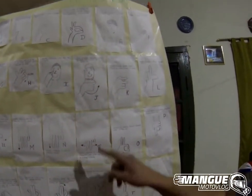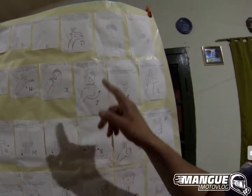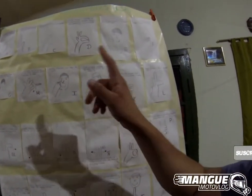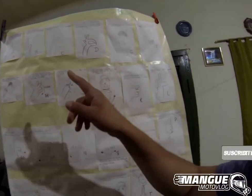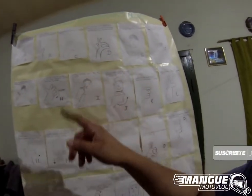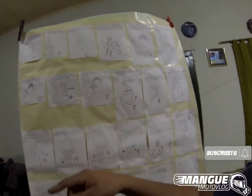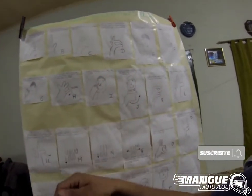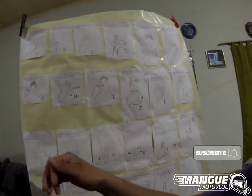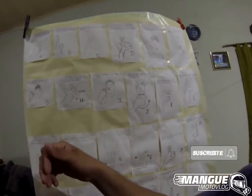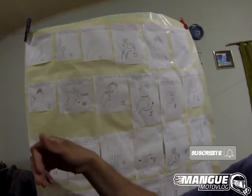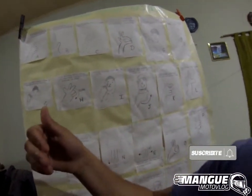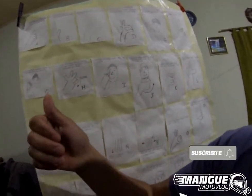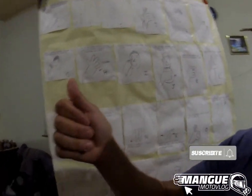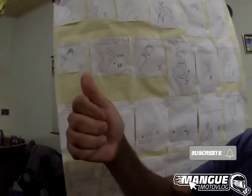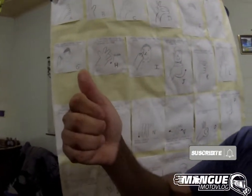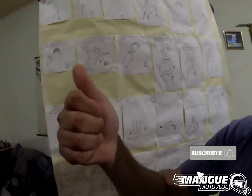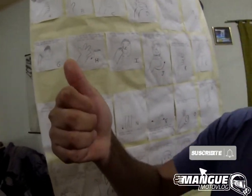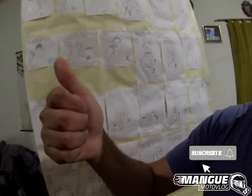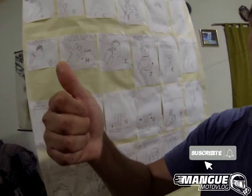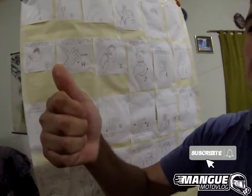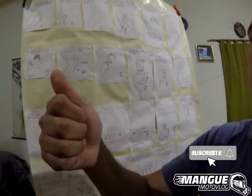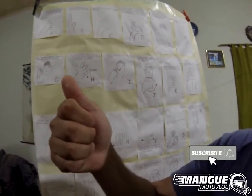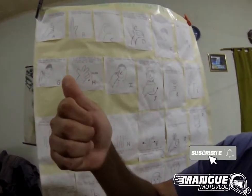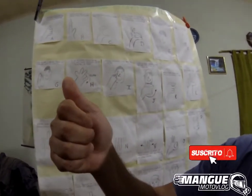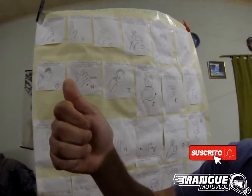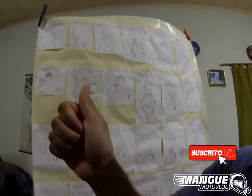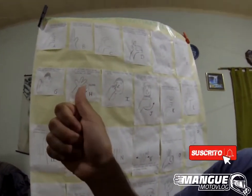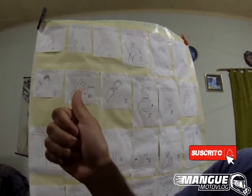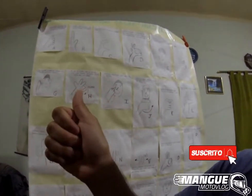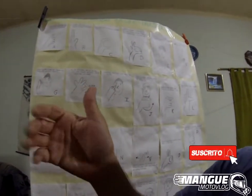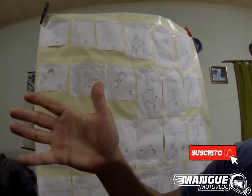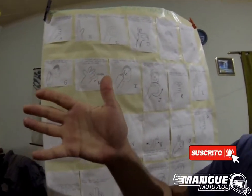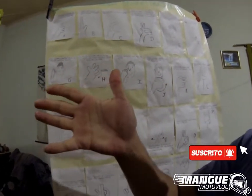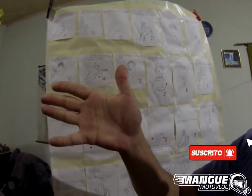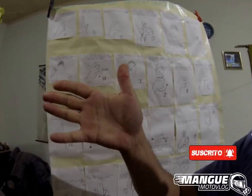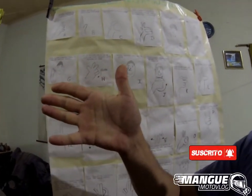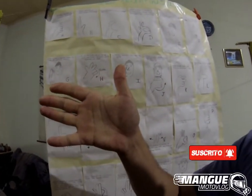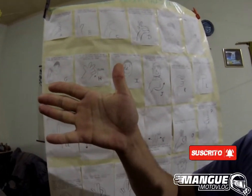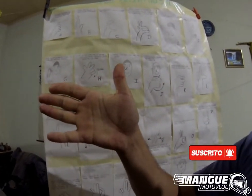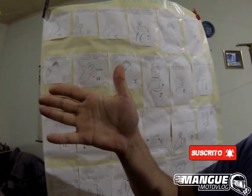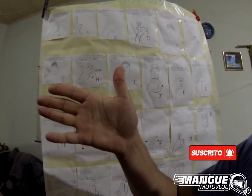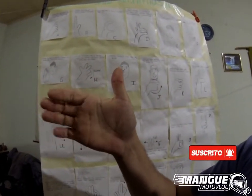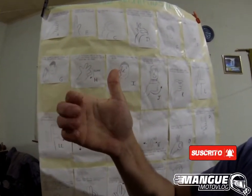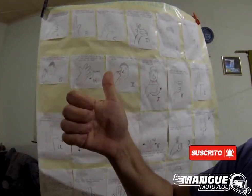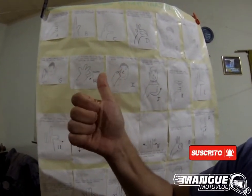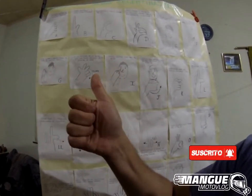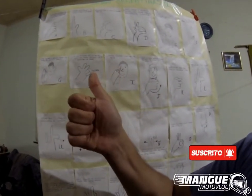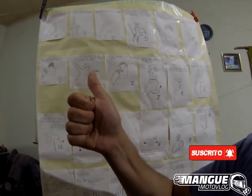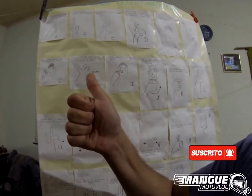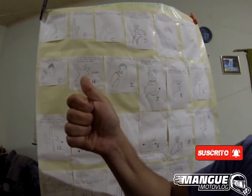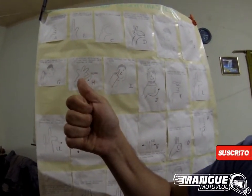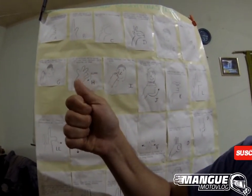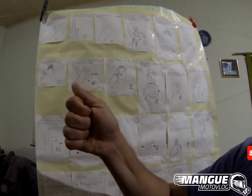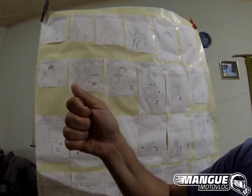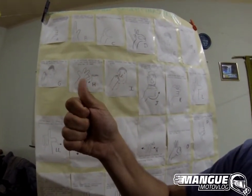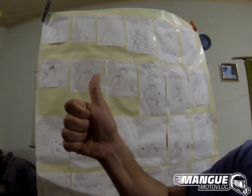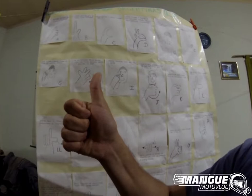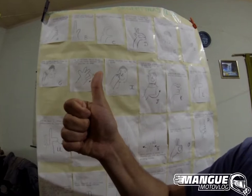completo. Bueno, la letra A es con la mano cerrada. Hacemos no